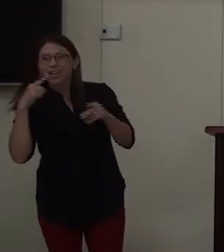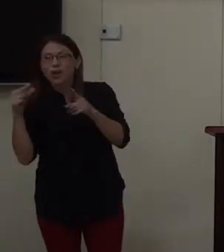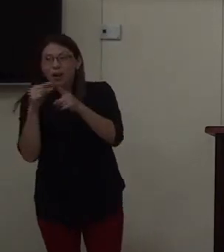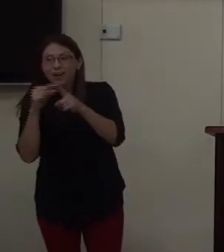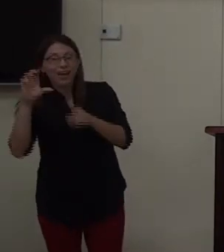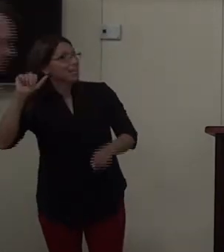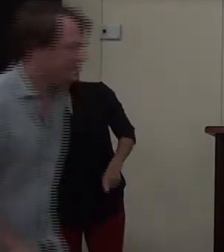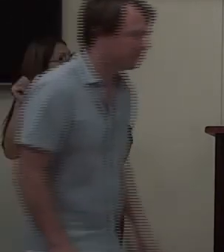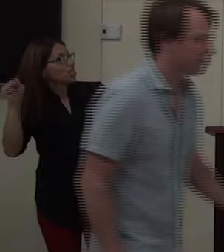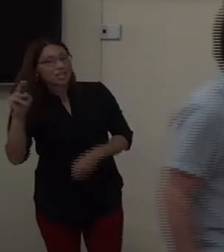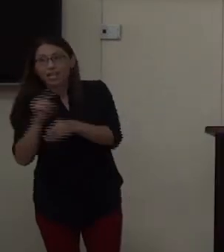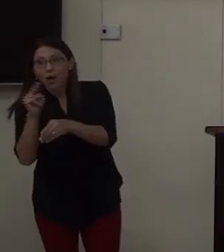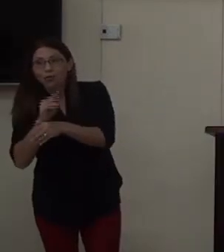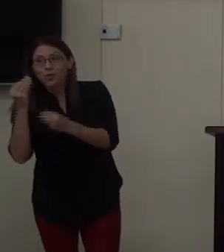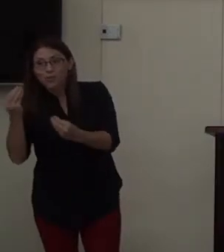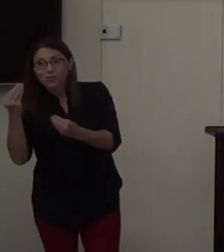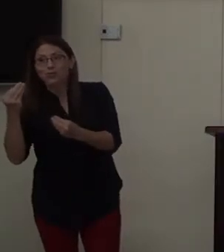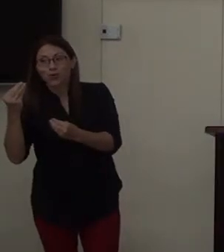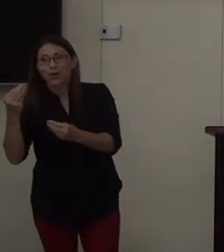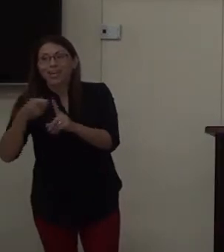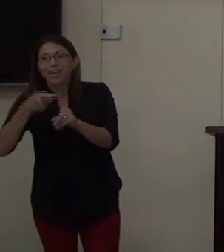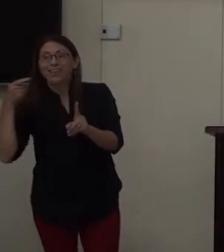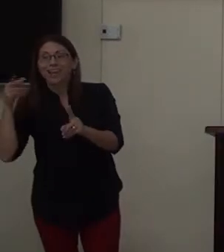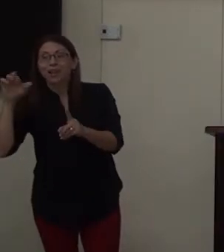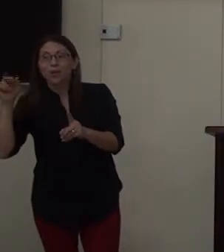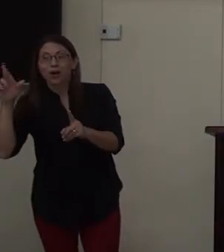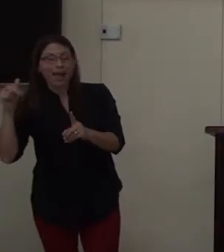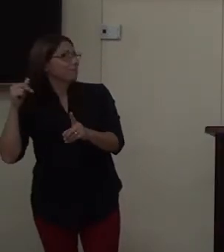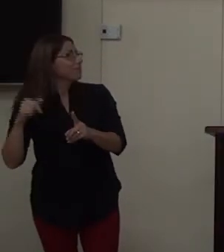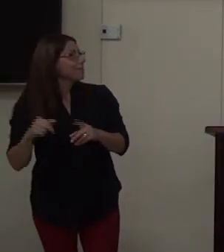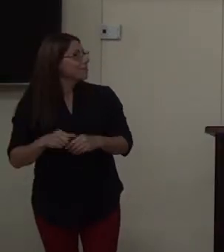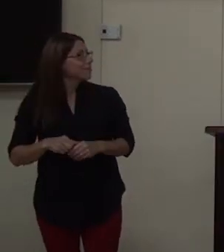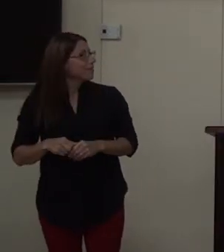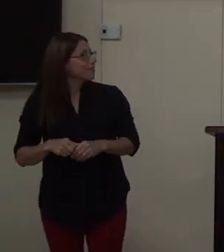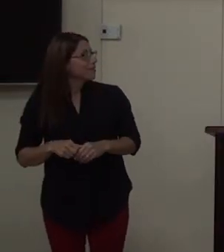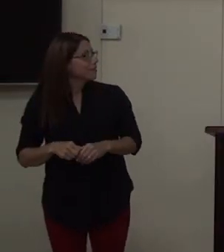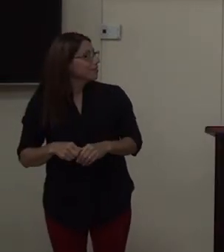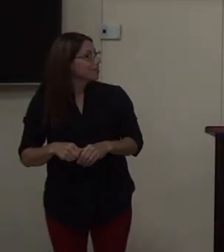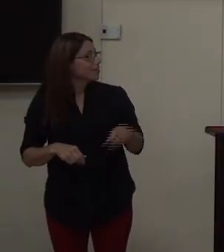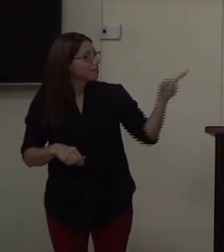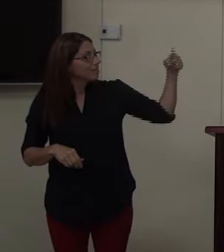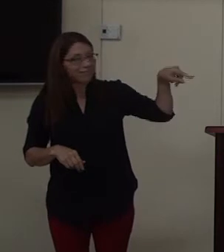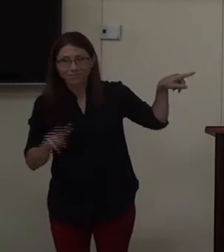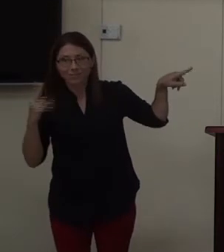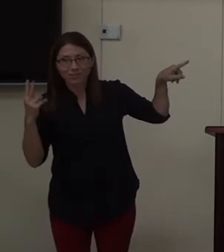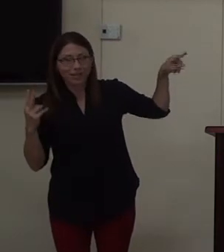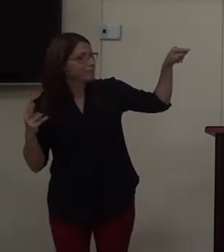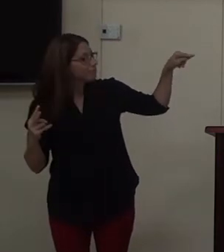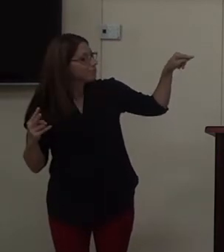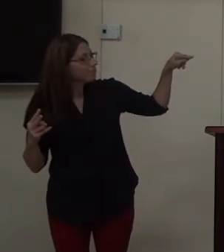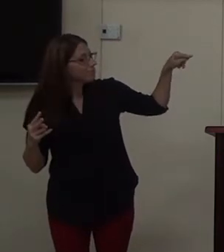del Dorá, ¿verdad?, para tratarse entre ellos. Eso te iba a decir, o sin fermento. Entonces, vean que